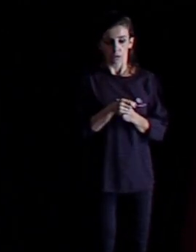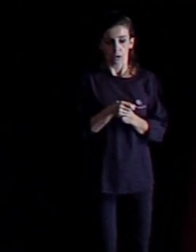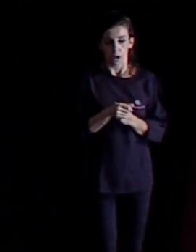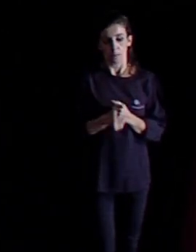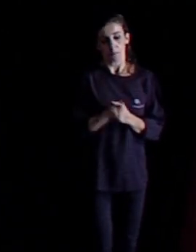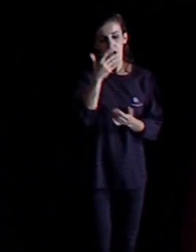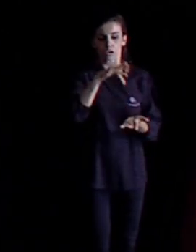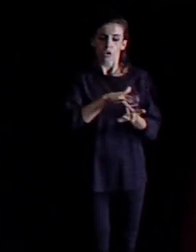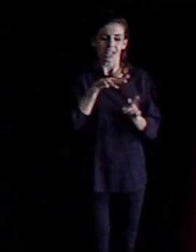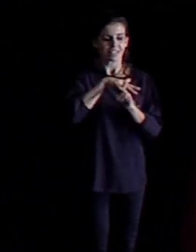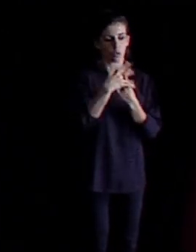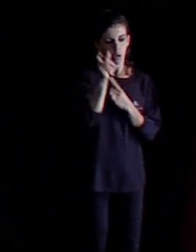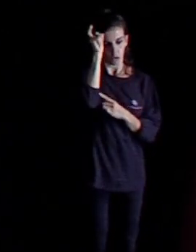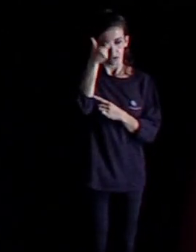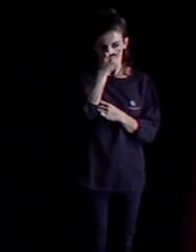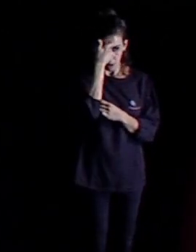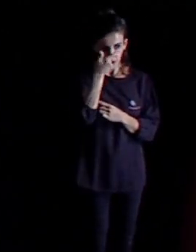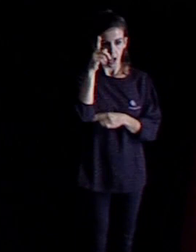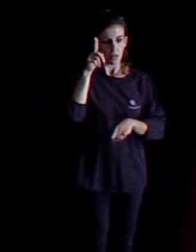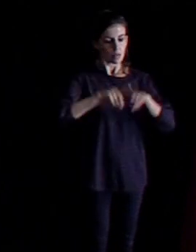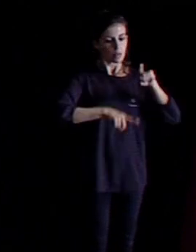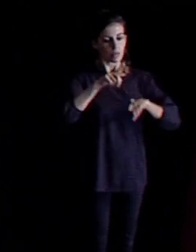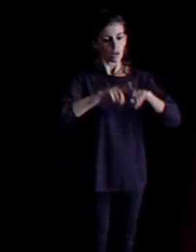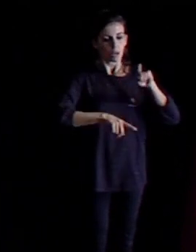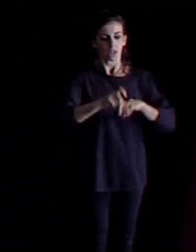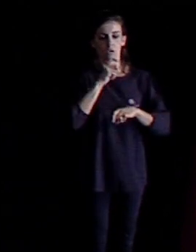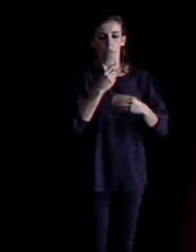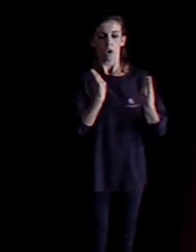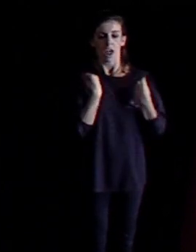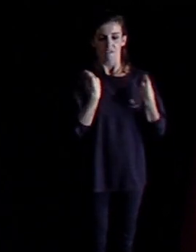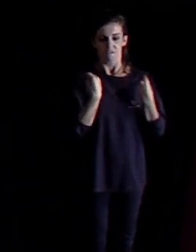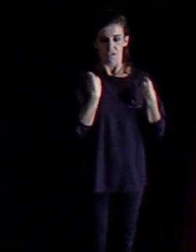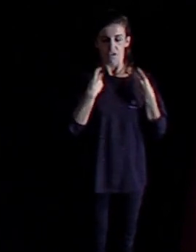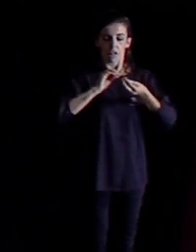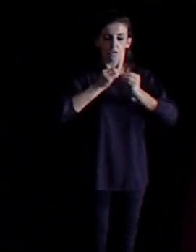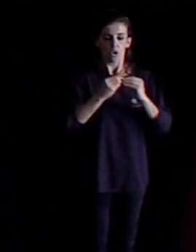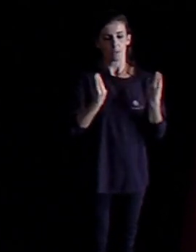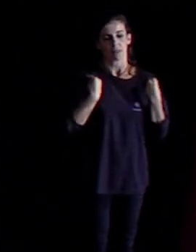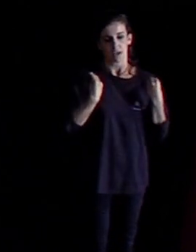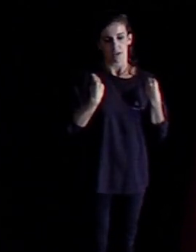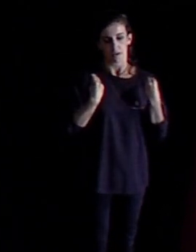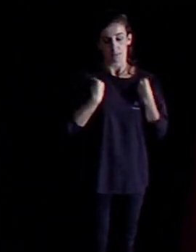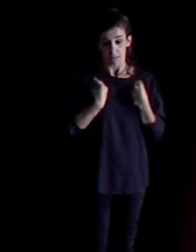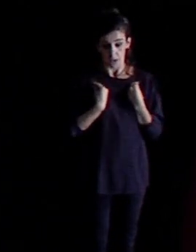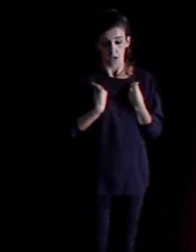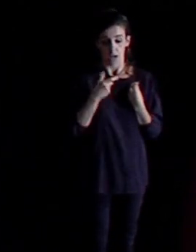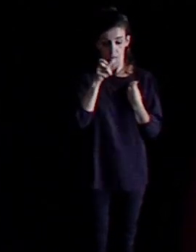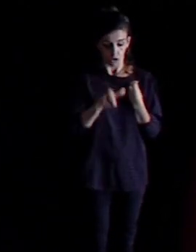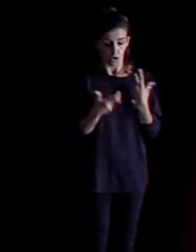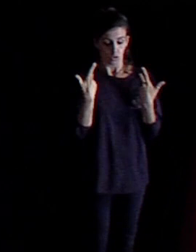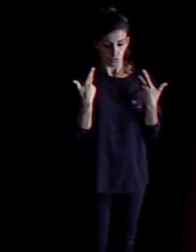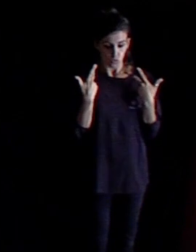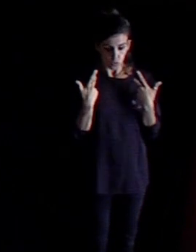da lugar al acontecimiento traumático, la vivencia que lo produce, la forma de vivirlo por parte del sujeto, que es